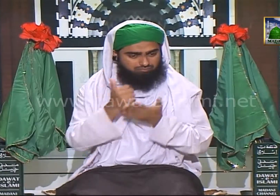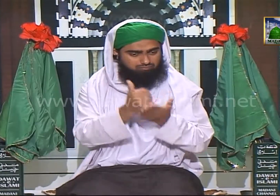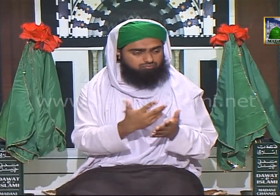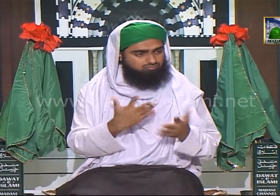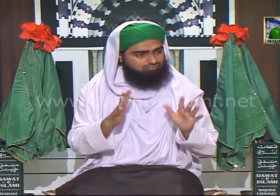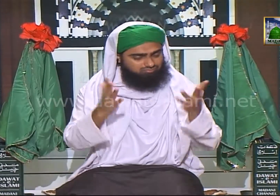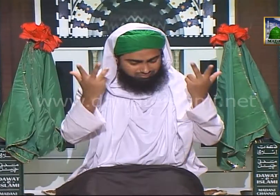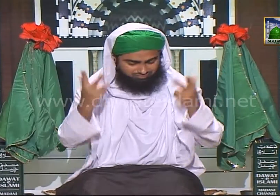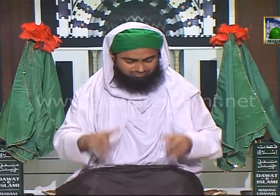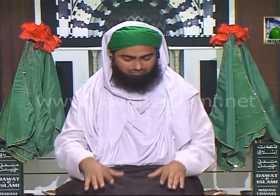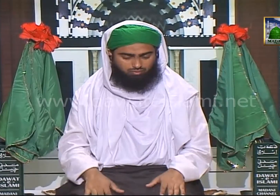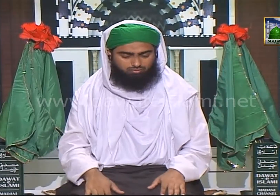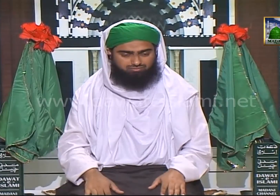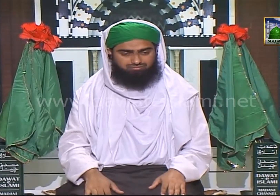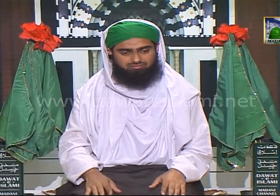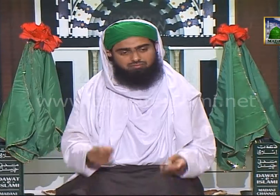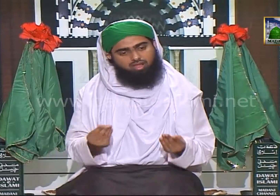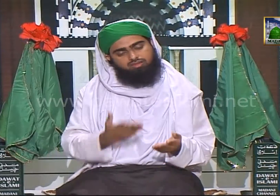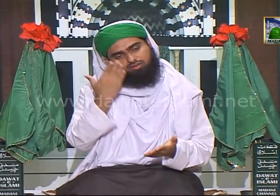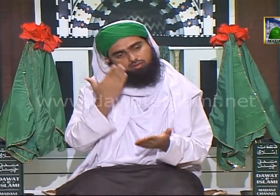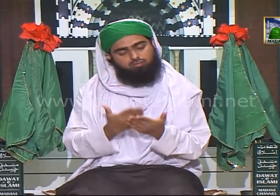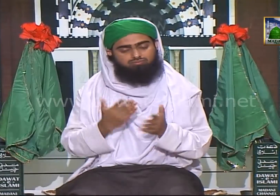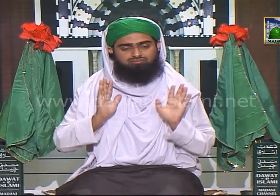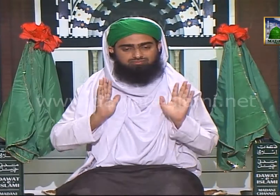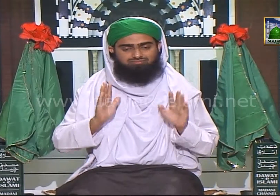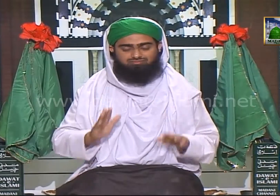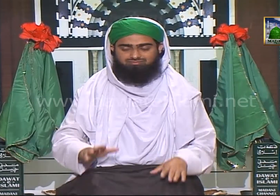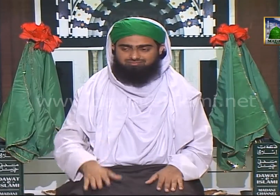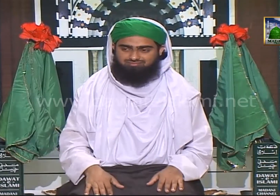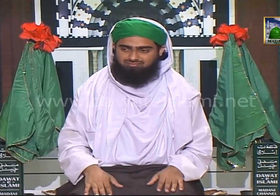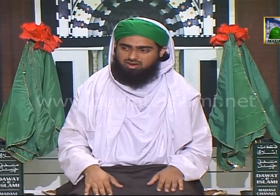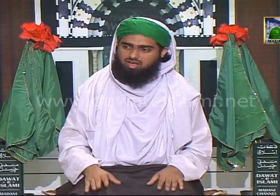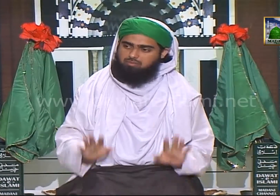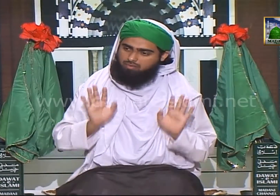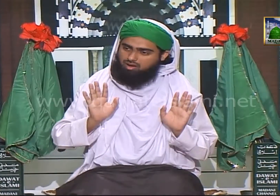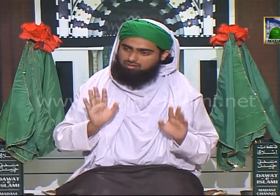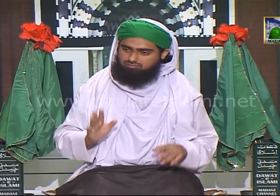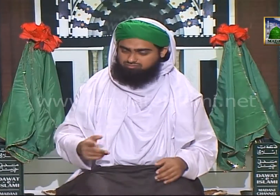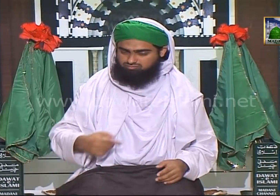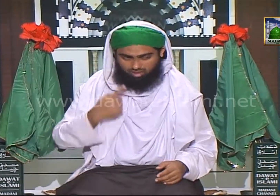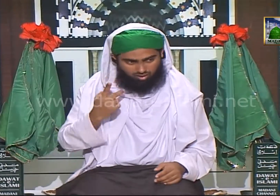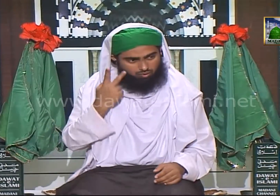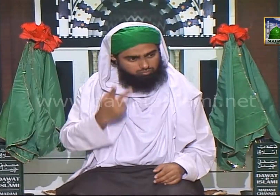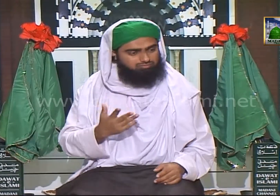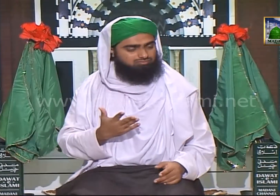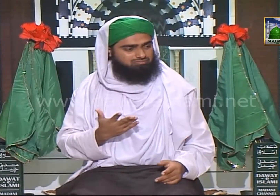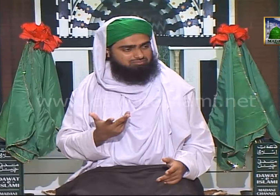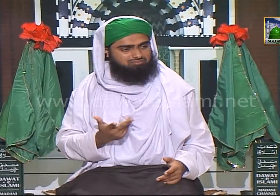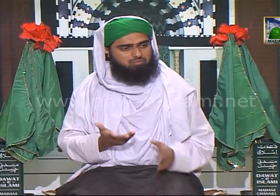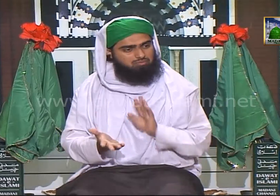آپ کا شکریہ کتنی بار کہیں گے؟ تو پھر اگلے کی پھرے گی کہ لے شکریہ ادا کرنے کے بجائے مجھے تانا دیتا ہے، جب کام پڑ گیا اس کا کام ہو گیا اپنا